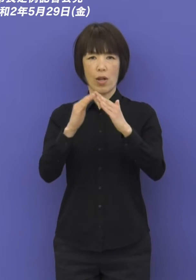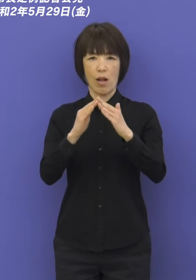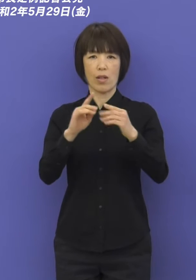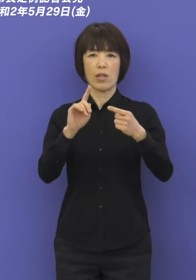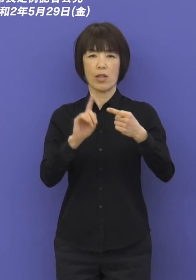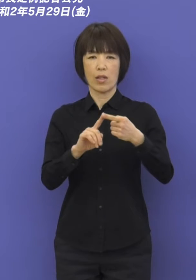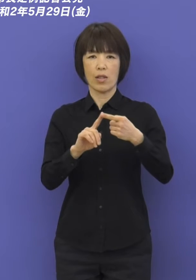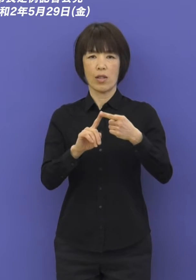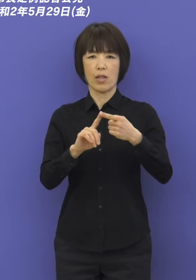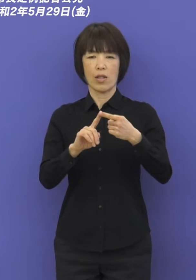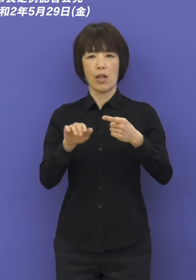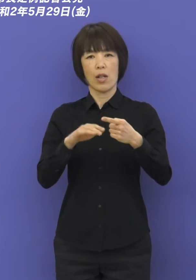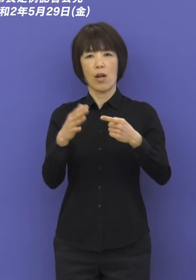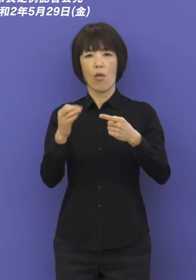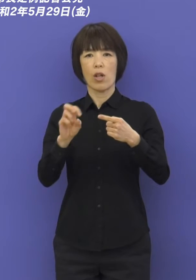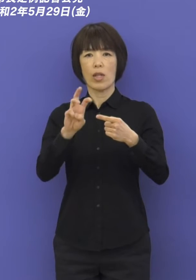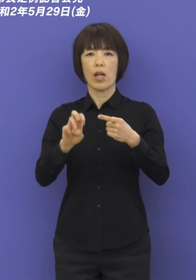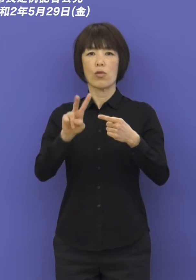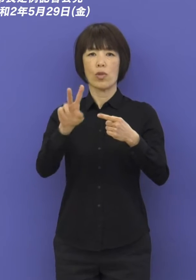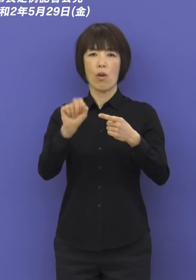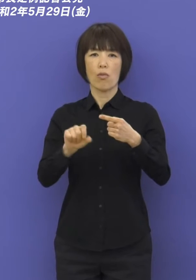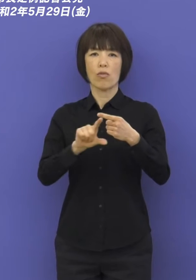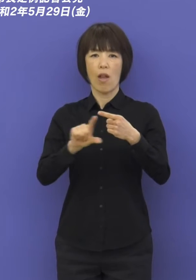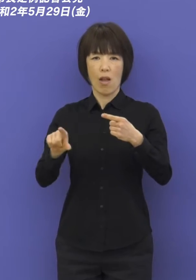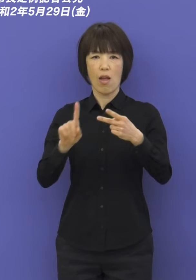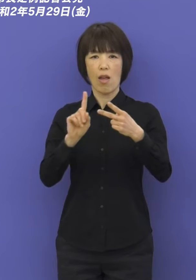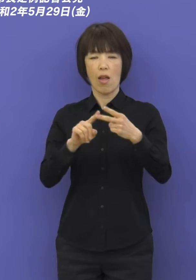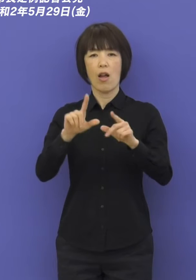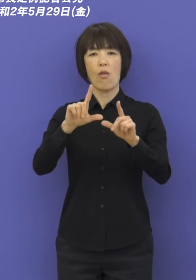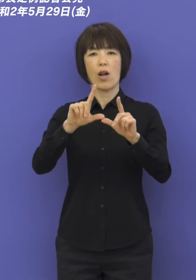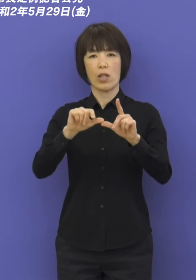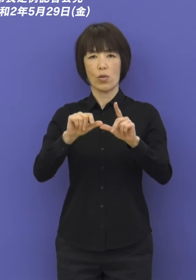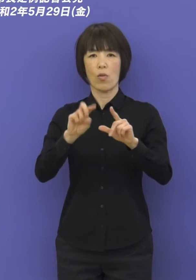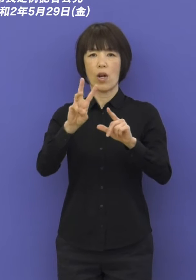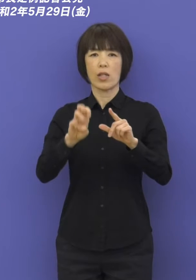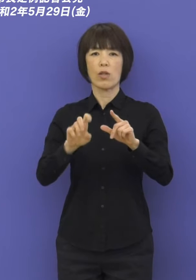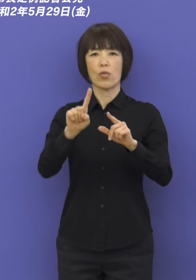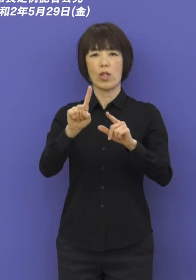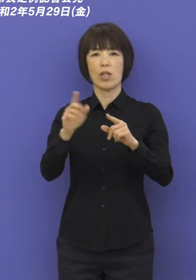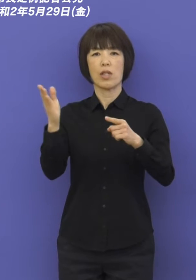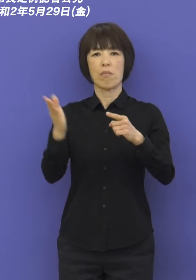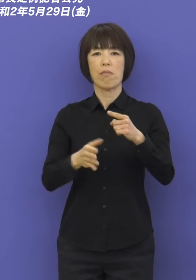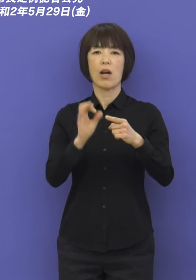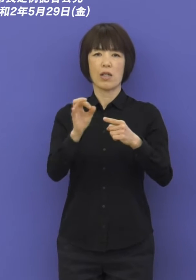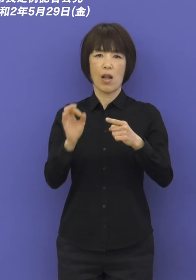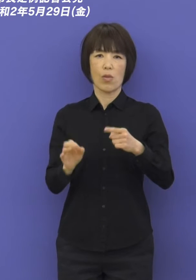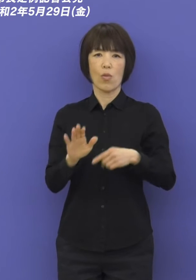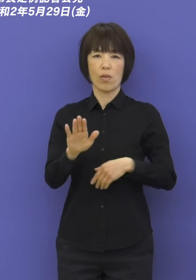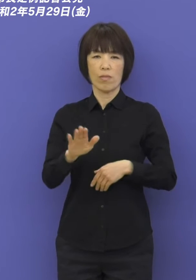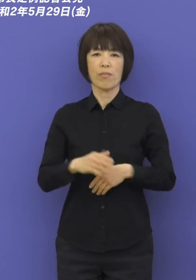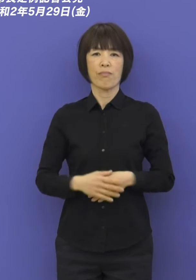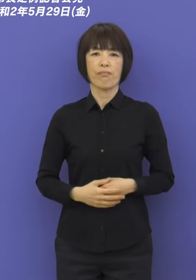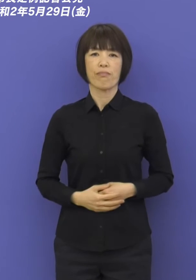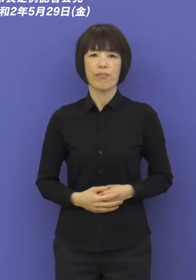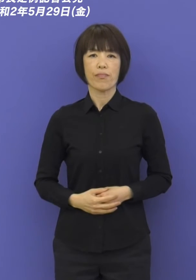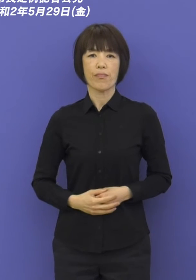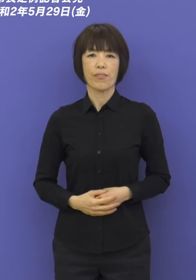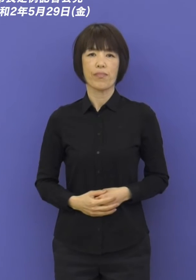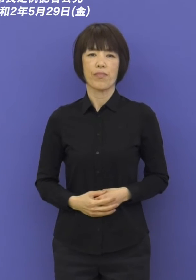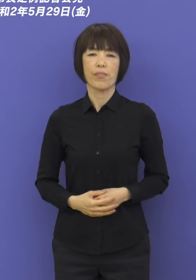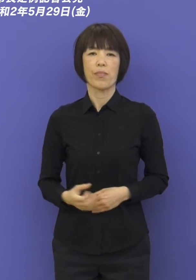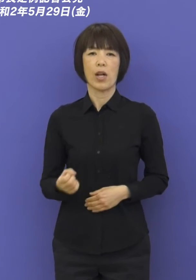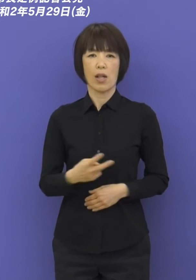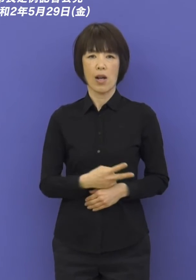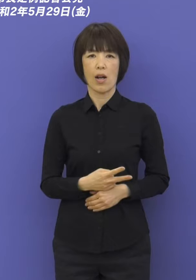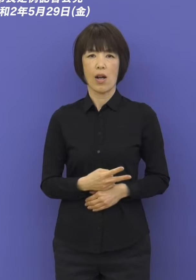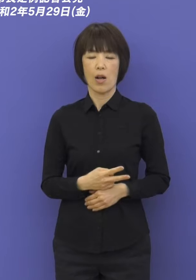13,590世帯、約32億円、給付率約 31% となっています。な